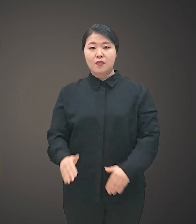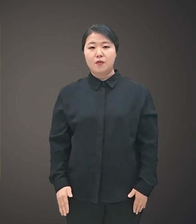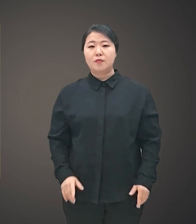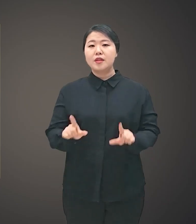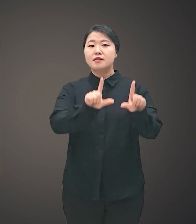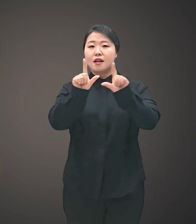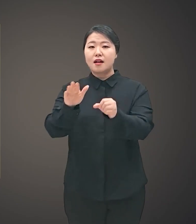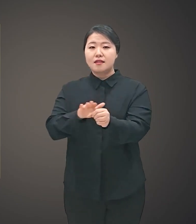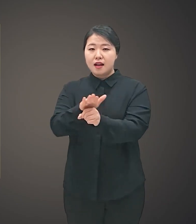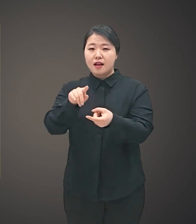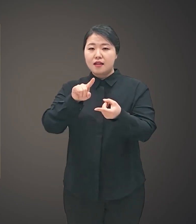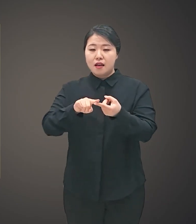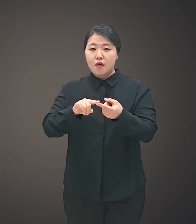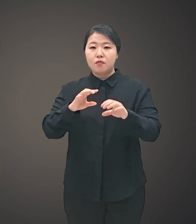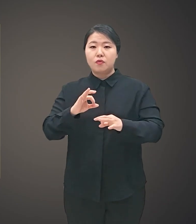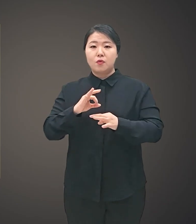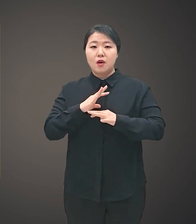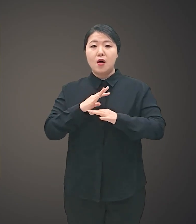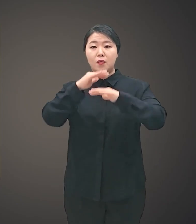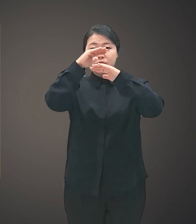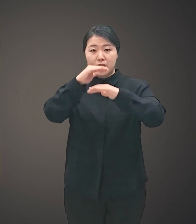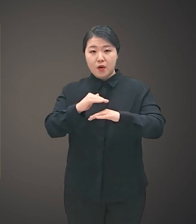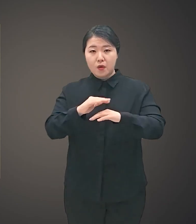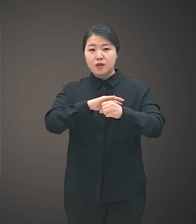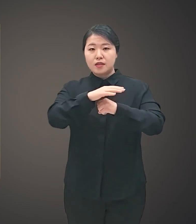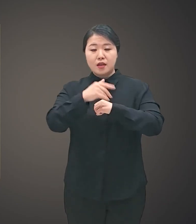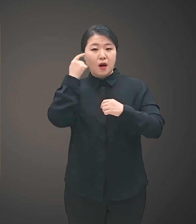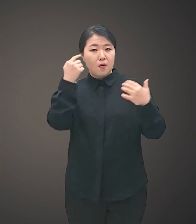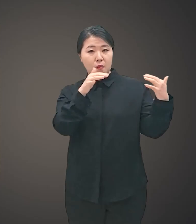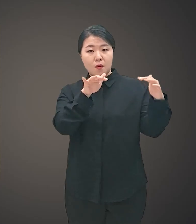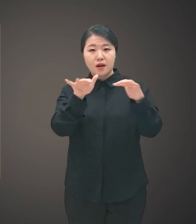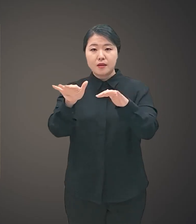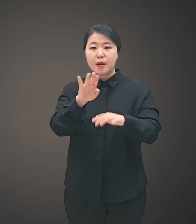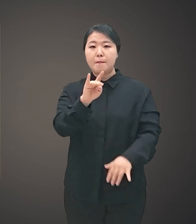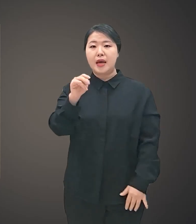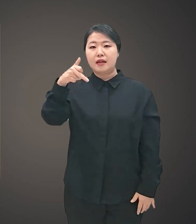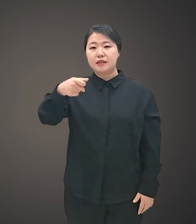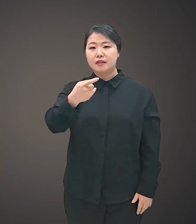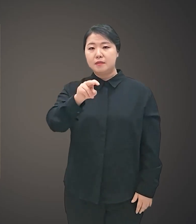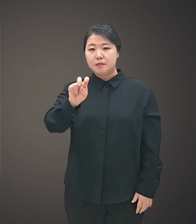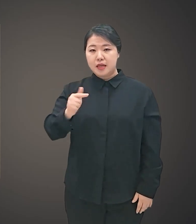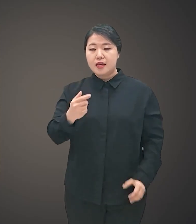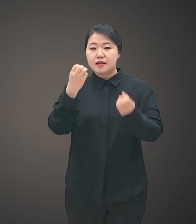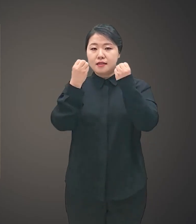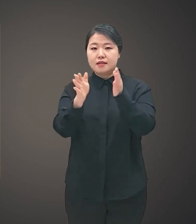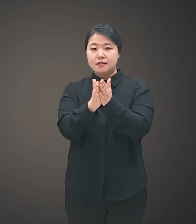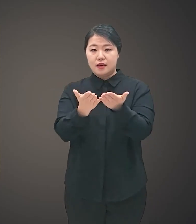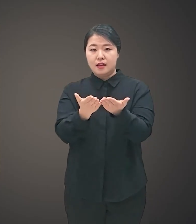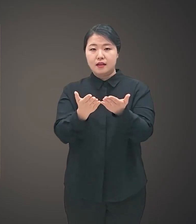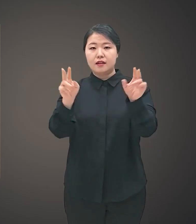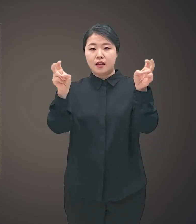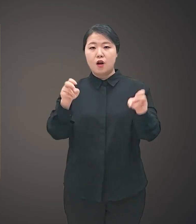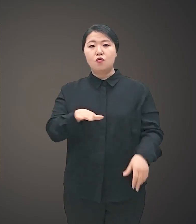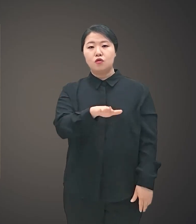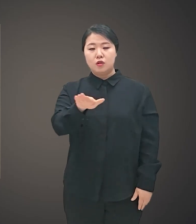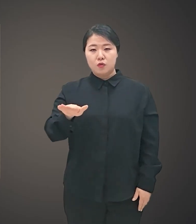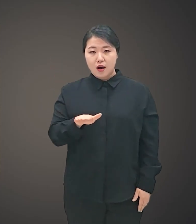사랑에 대한 놀라운 통찰력으로 세계를 주목시킨 프레드릭 베크만의 신작 소설 우리와